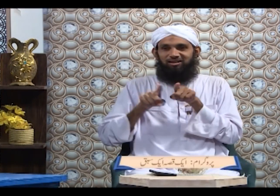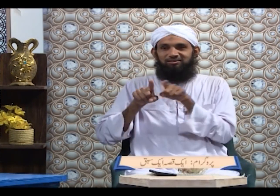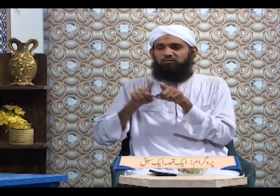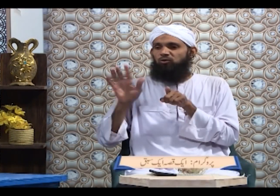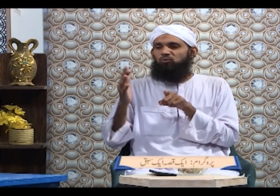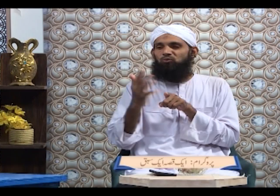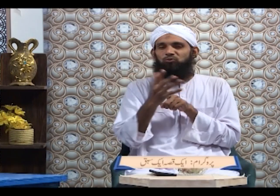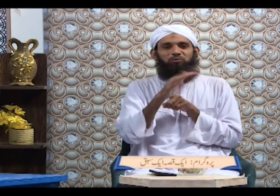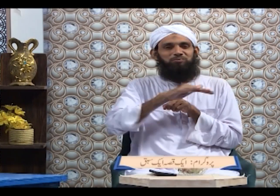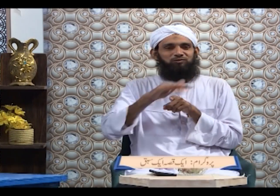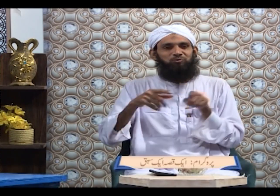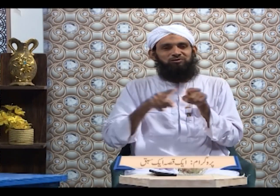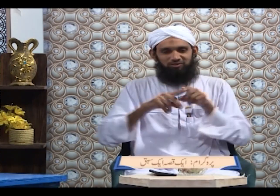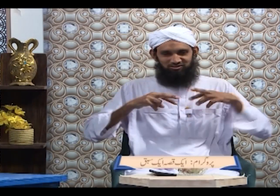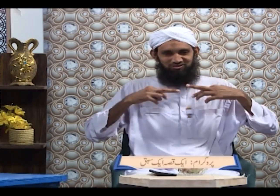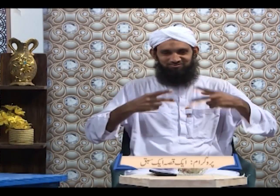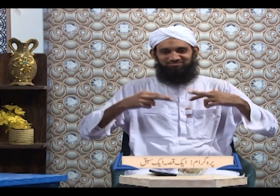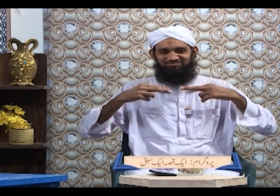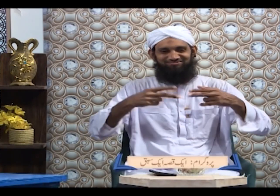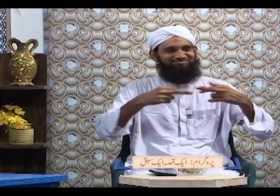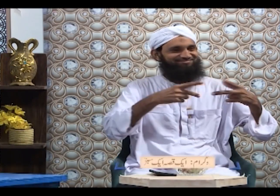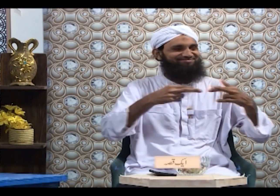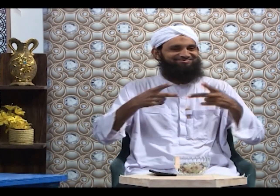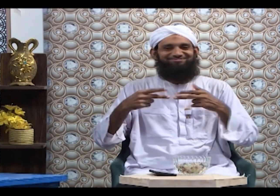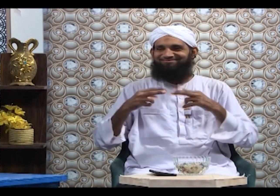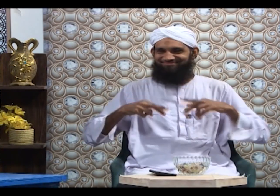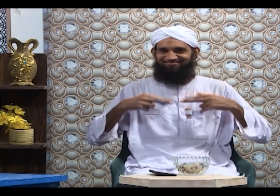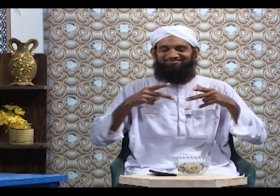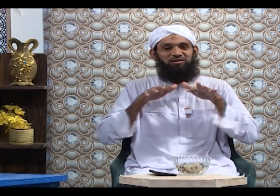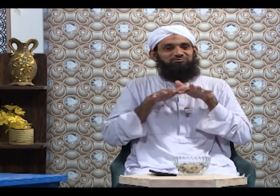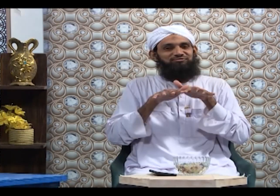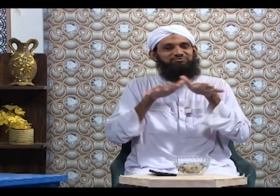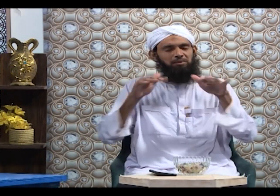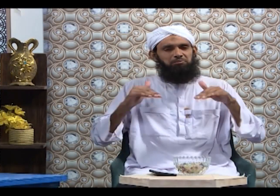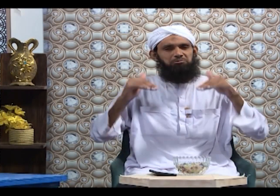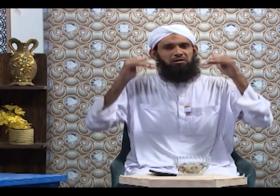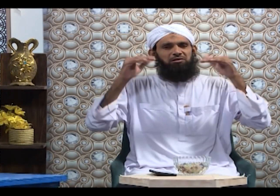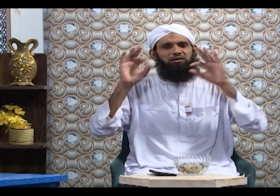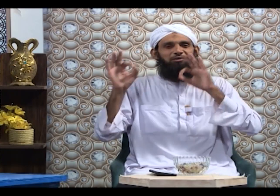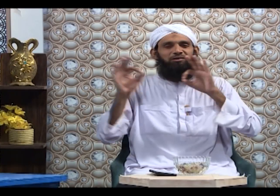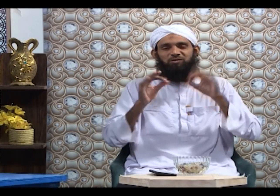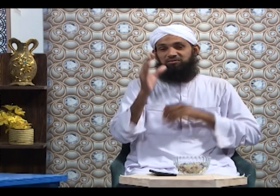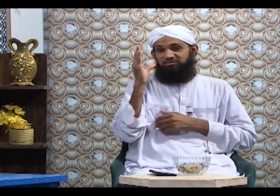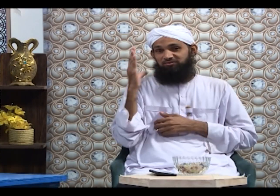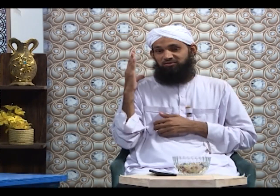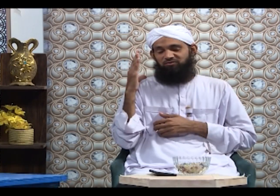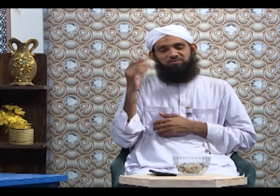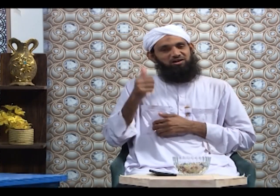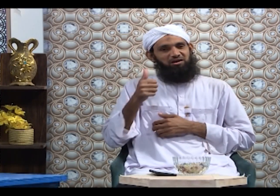دیگر بچوں میں بھی منتقل ہونا شروع ہو جائیں گے۔ اس طرح بڑے ہو کر بھی نیکیوں میں رغبت اور گناہوں سے نفرت قائم